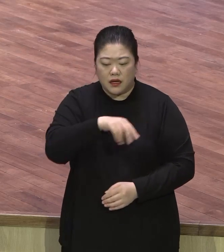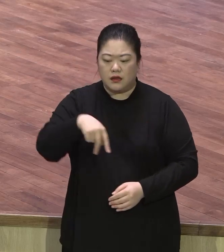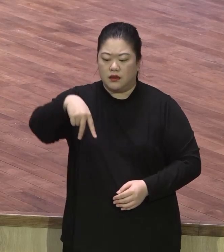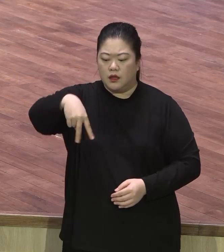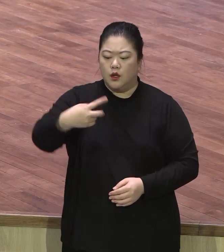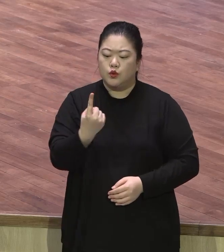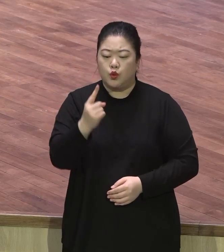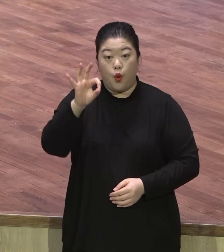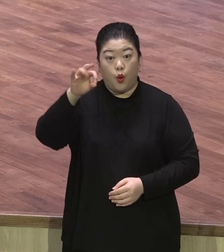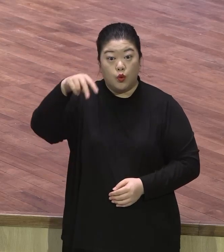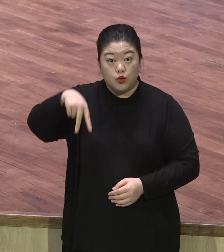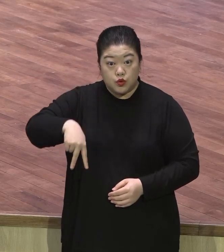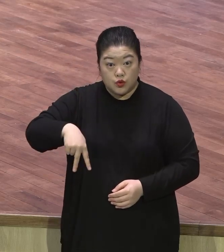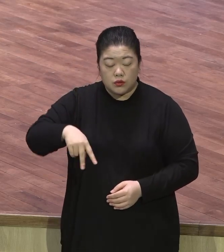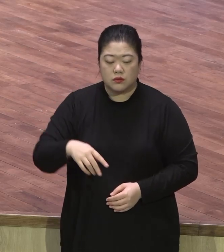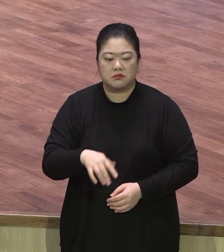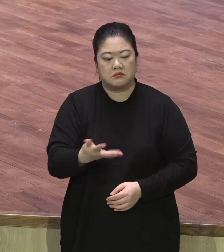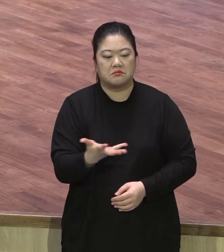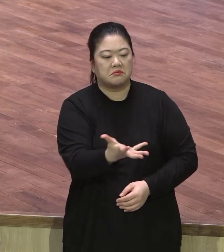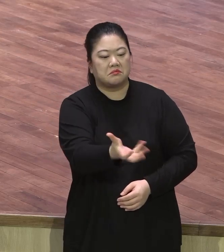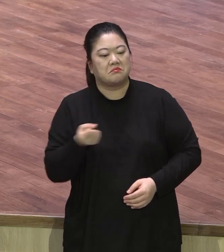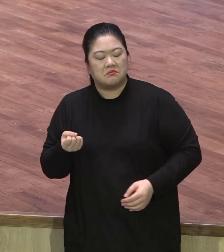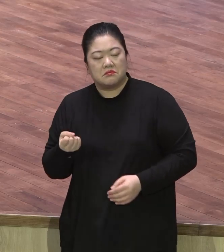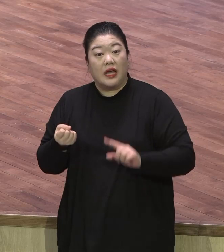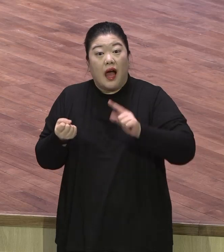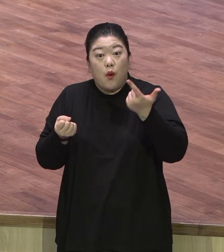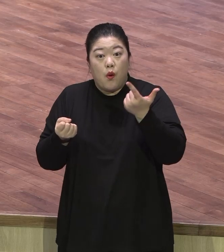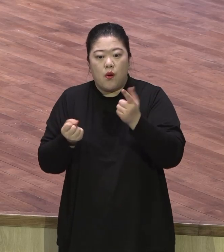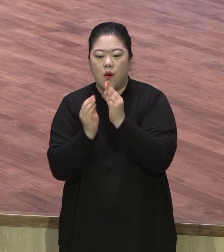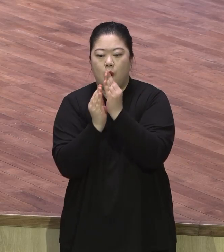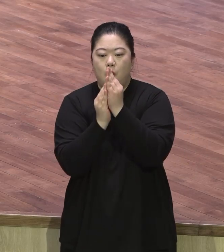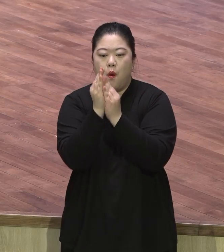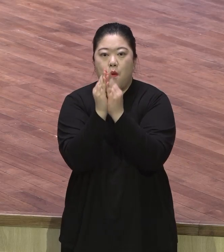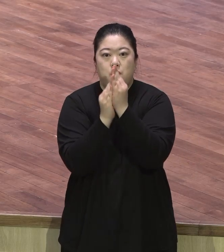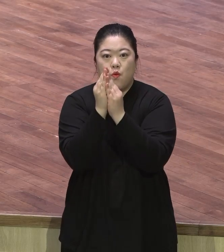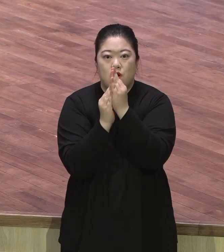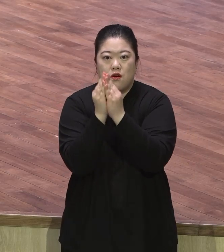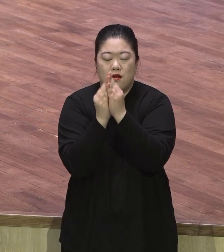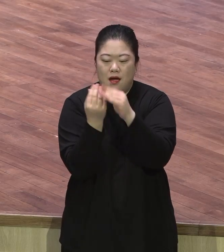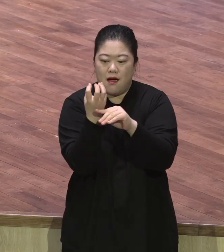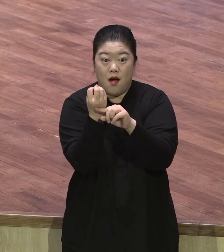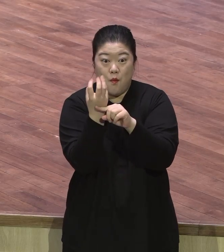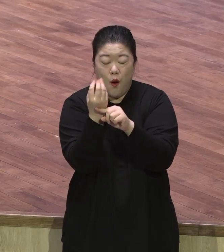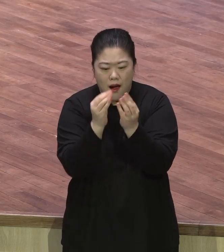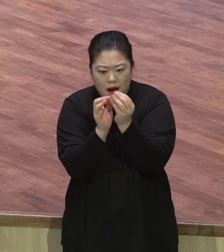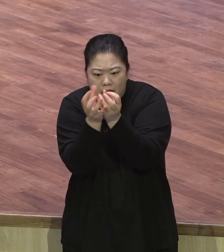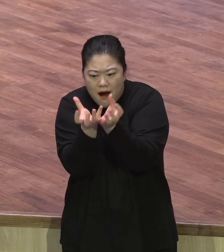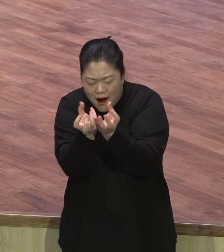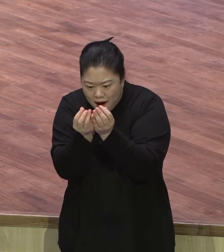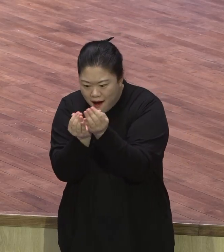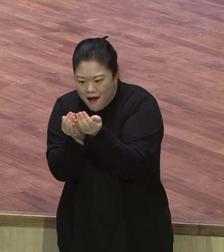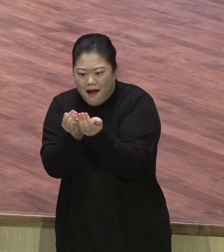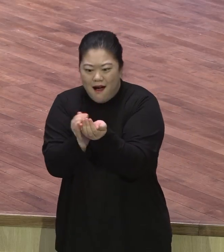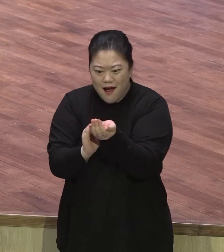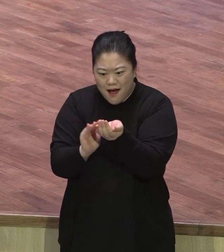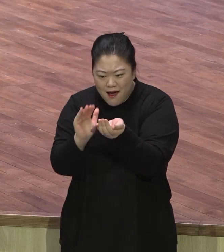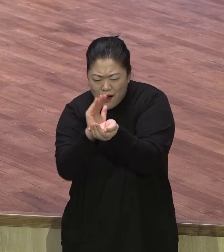아니에요. 보물처럼 보석처럼 그렇게 아주 가치 있는